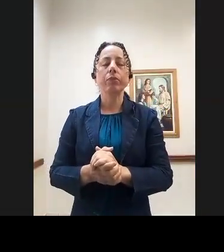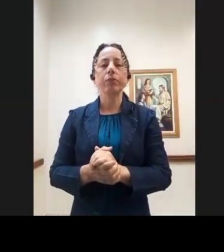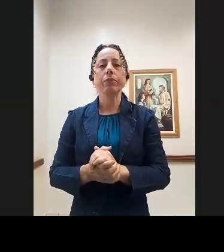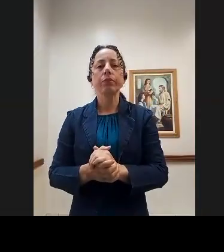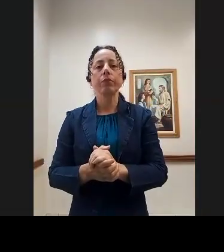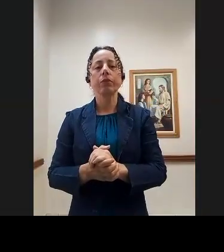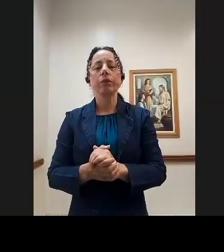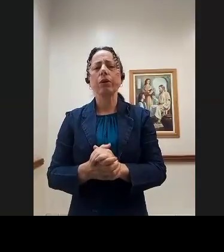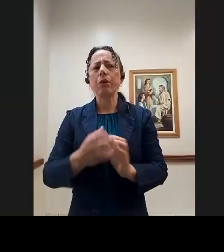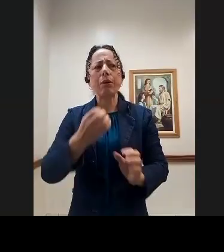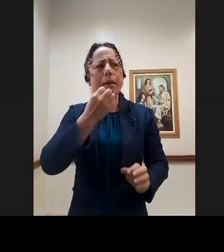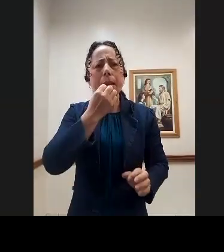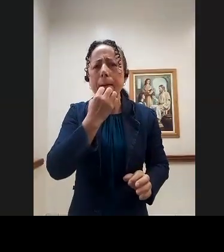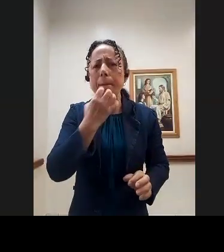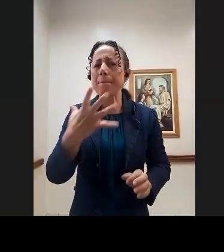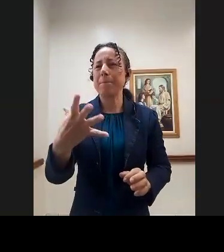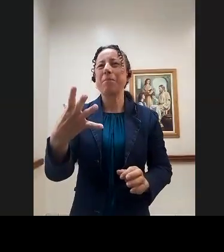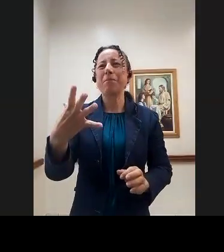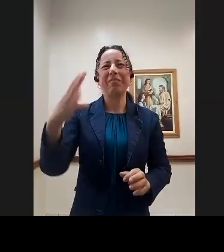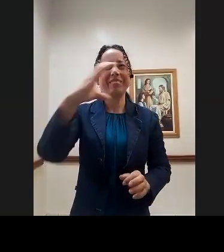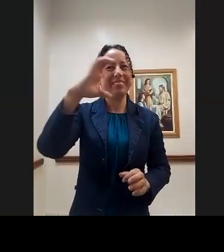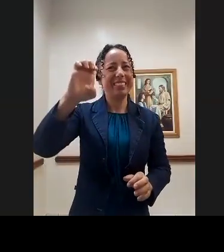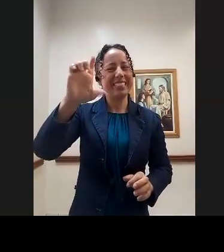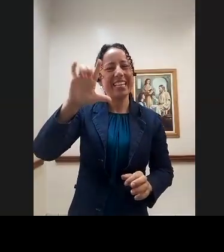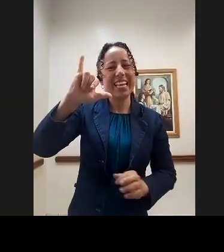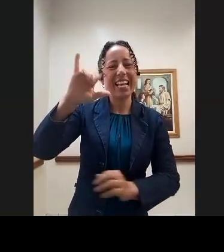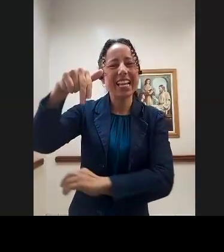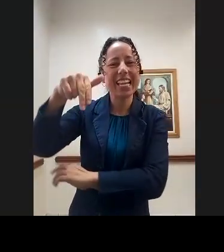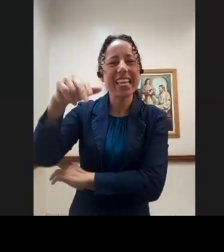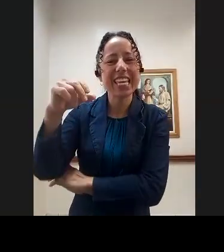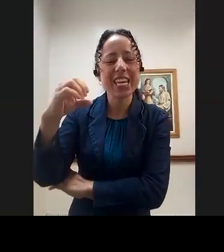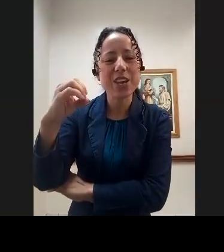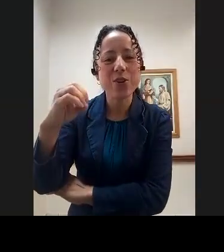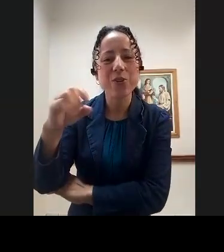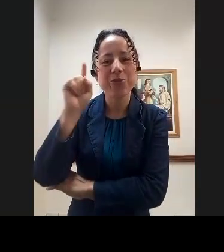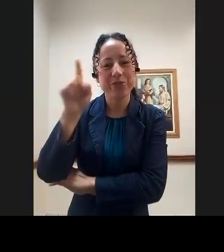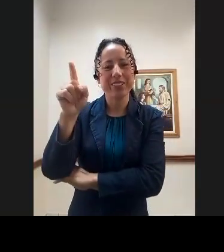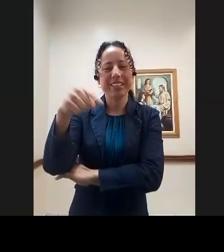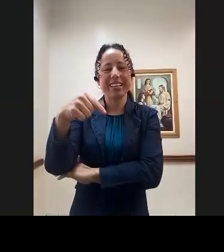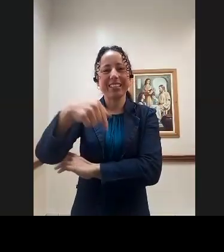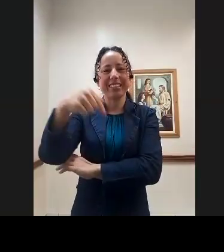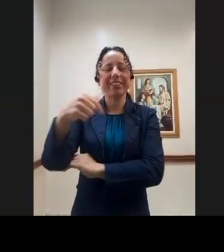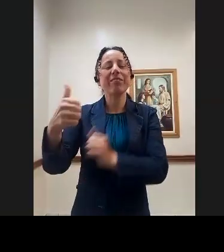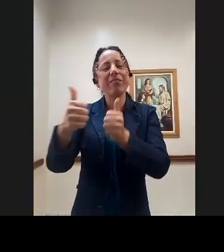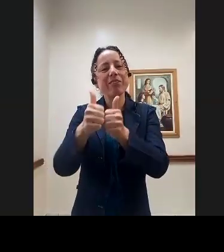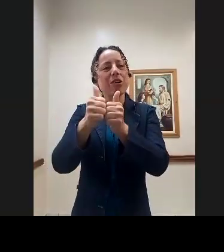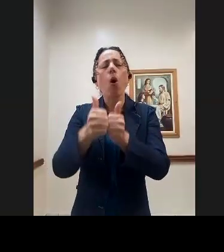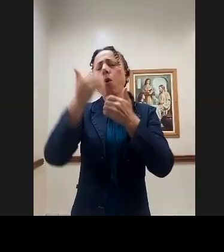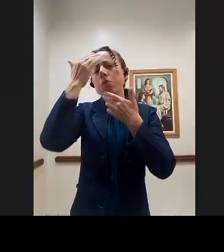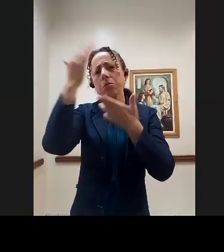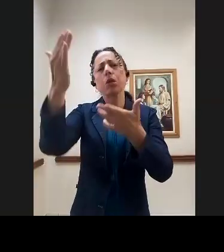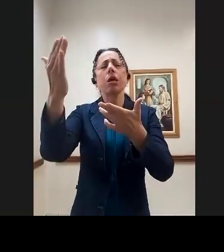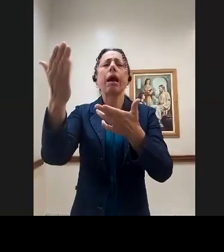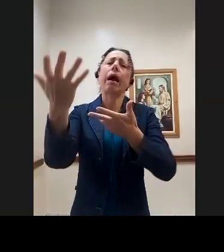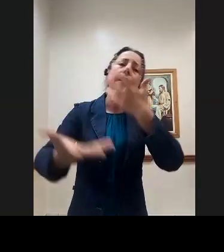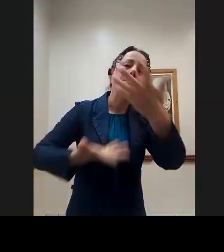Que bom que você está aqui, Celinho e Belinha. Nós agradecemos a todos aqueles que compartilharam seus